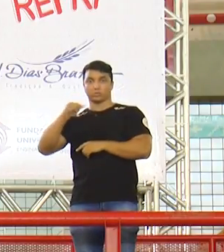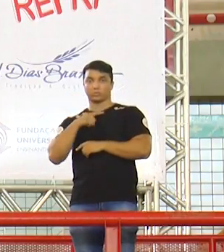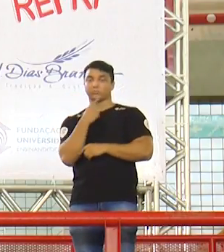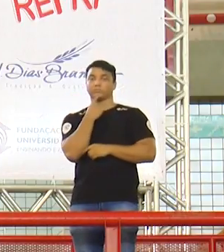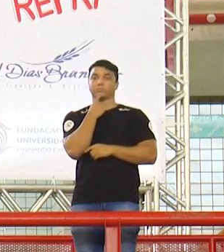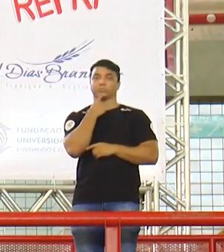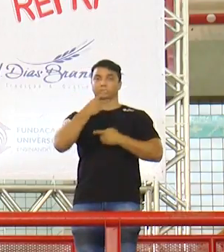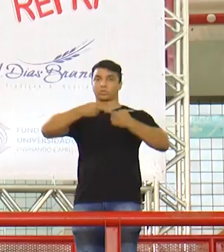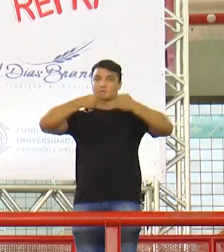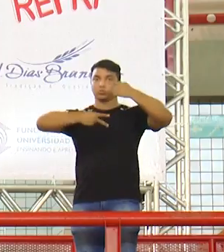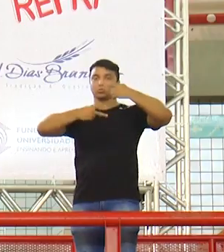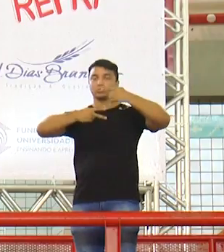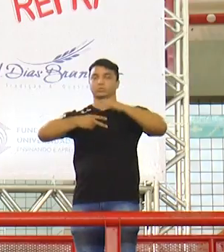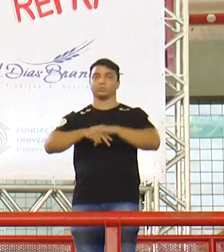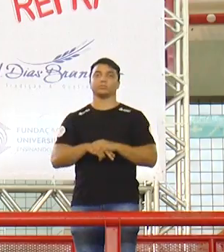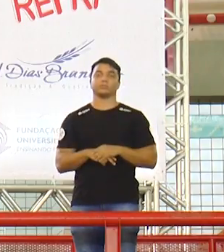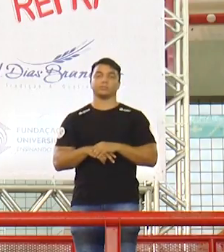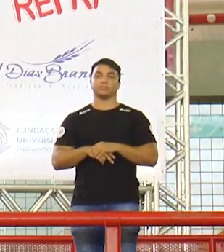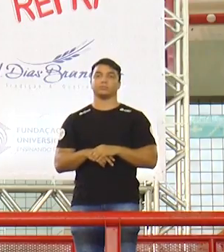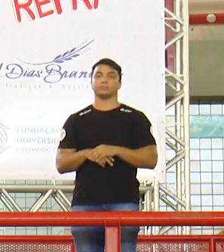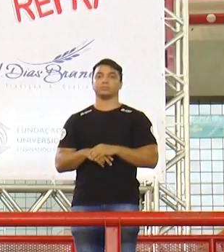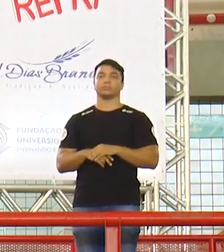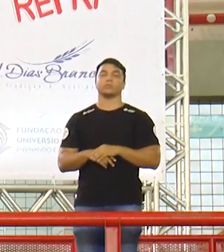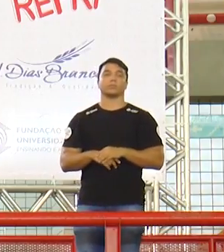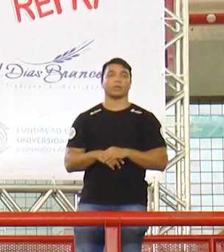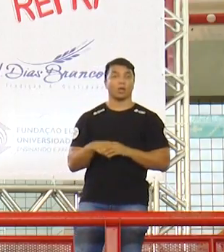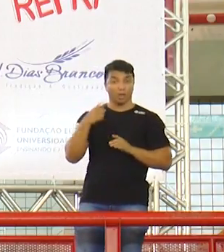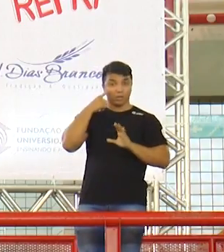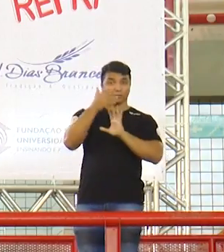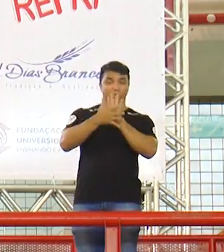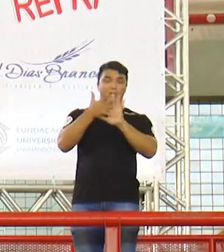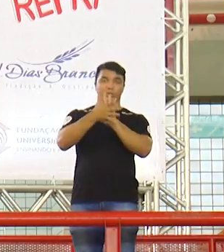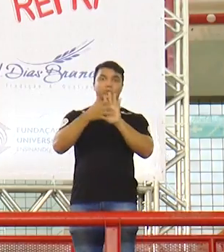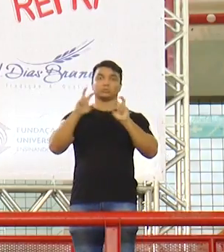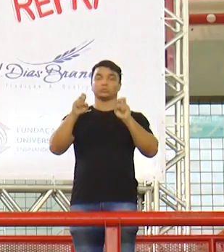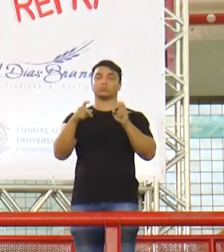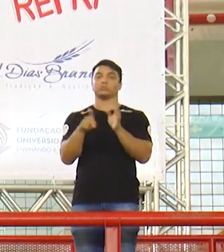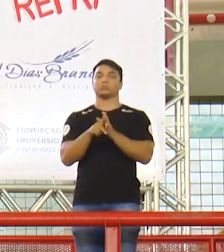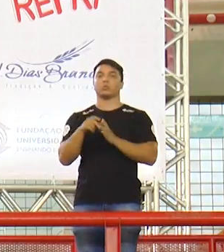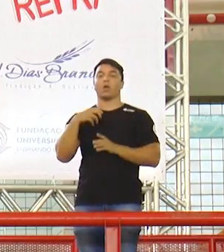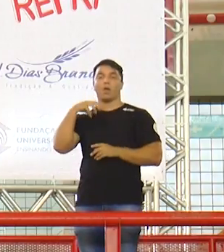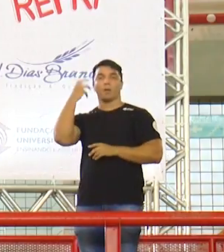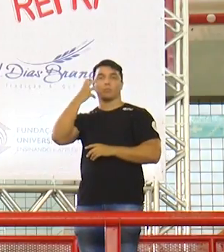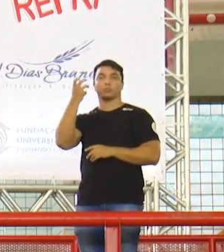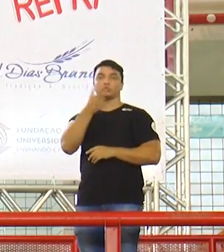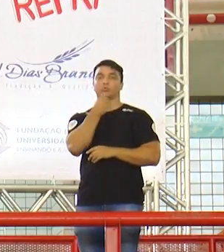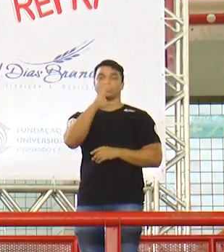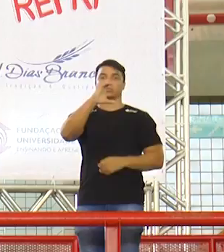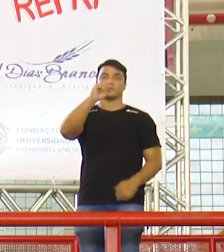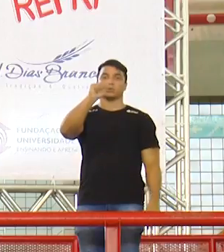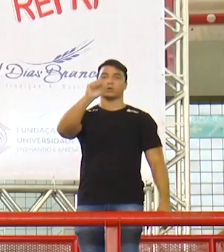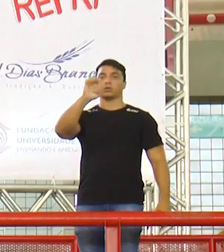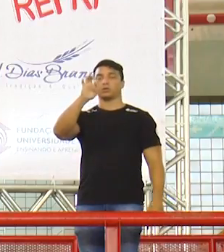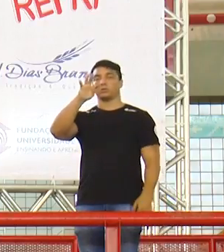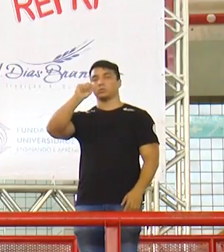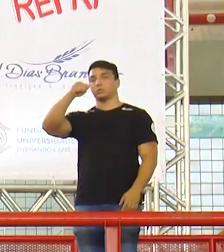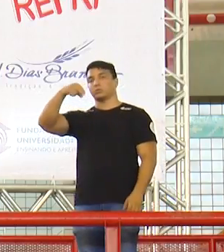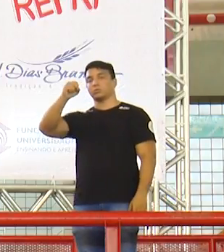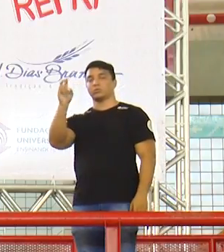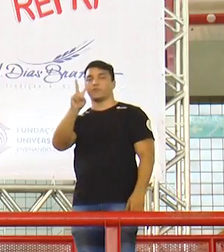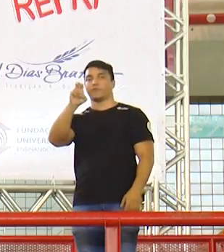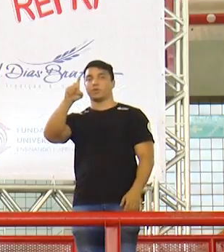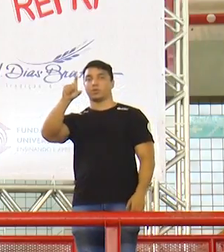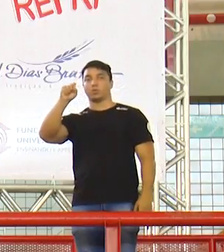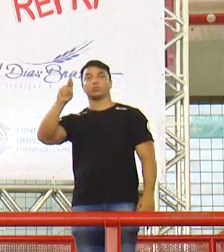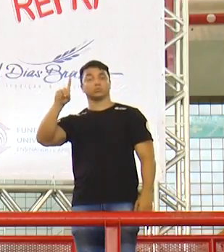primeira. Veja só. Tem um textozinho aí que é uma canção de Caetano Veloso, que